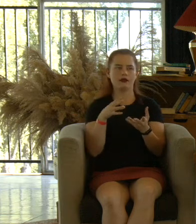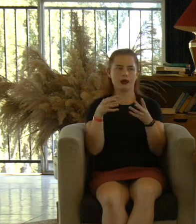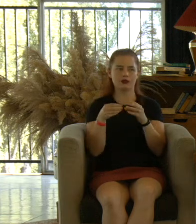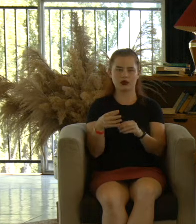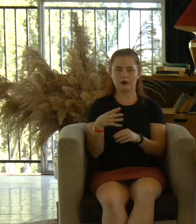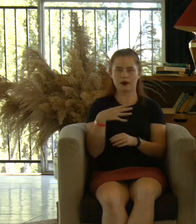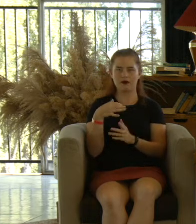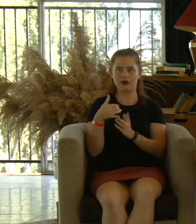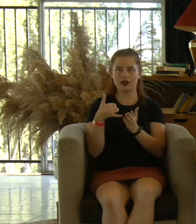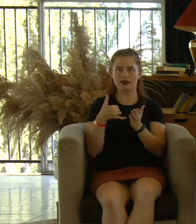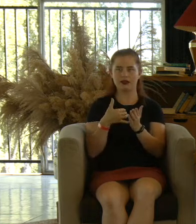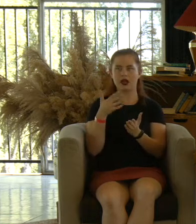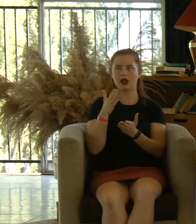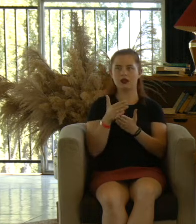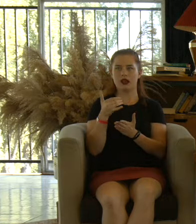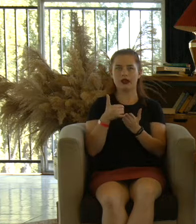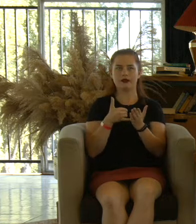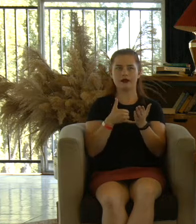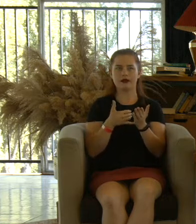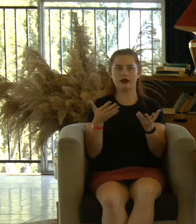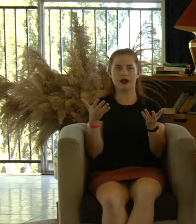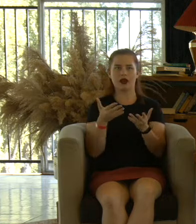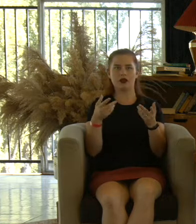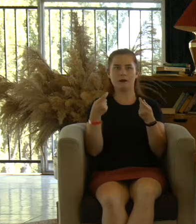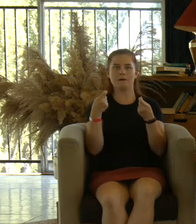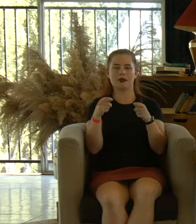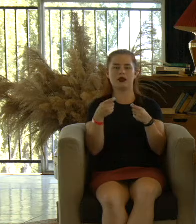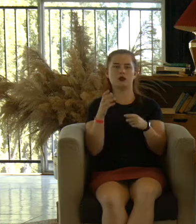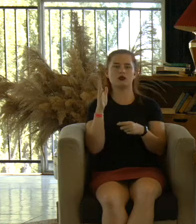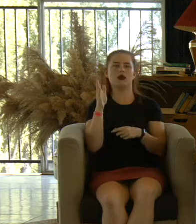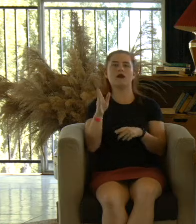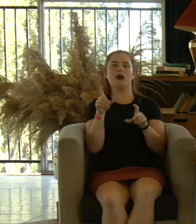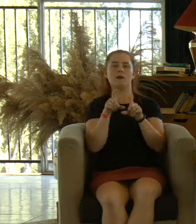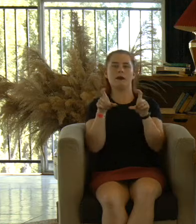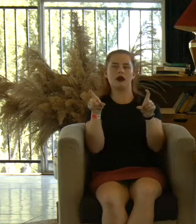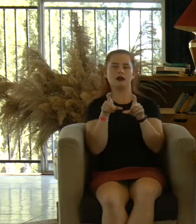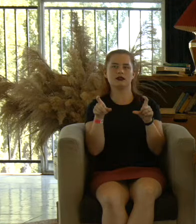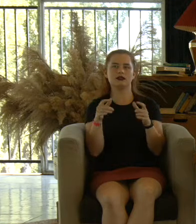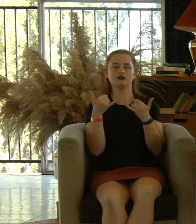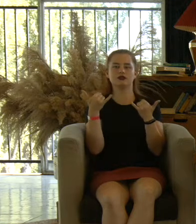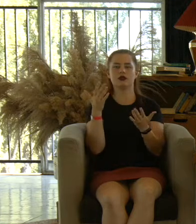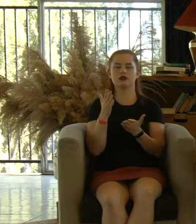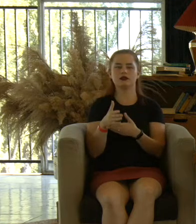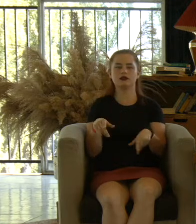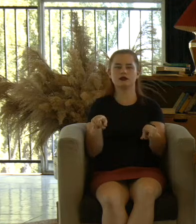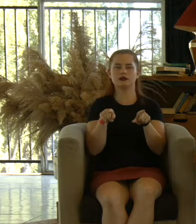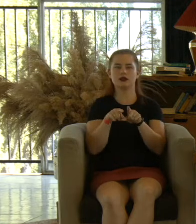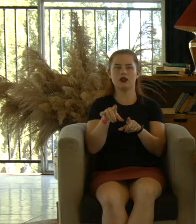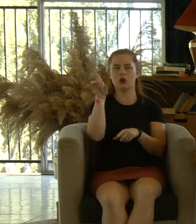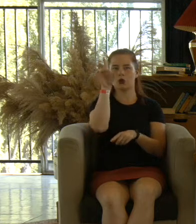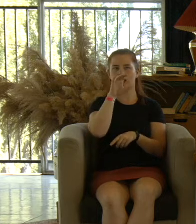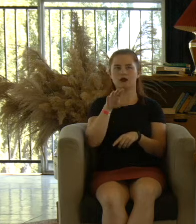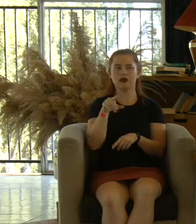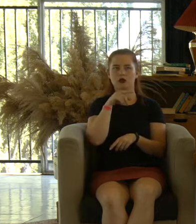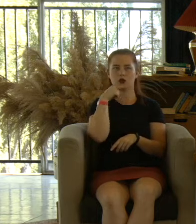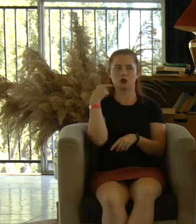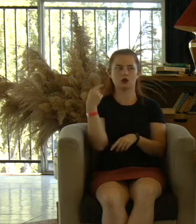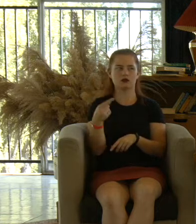Знаете, есть вина, к которым мы все привыкли, которые продаются в супермаркетах. Да? Сейчас есть такой известный в узких кругах